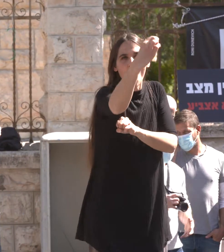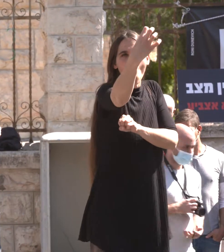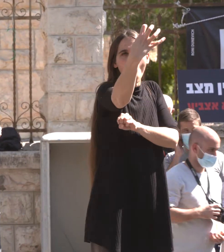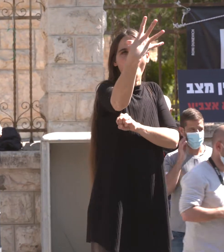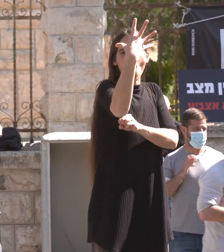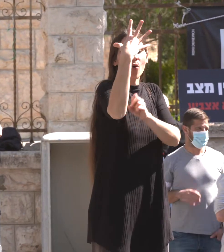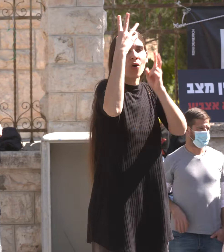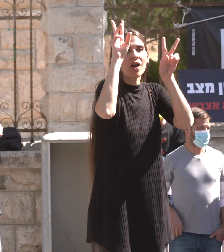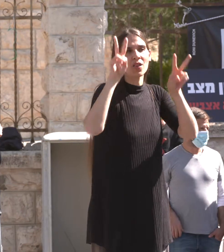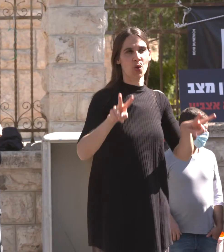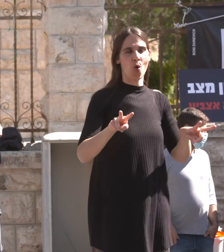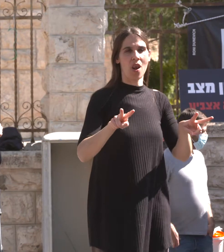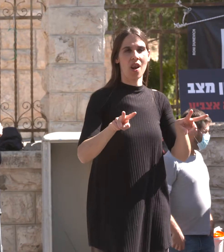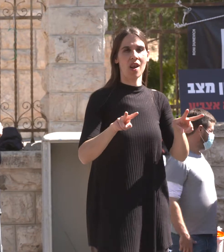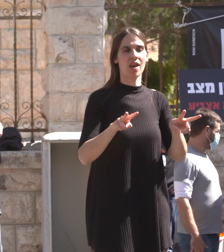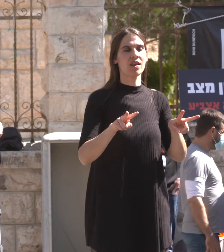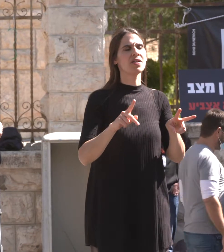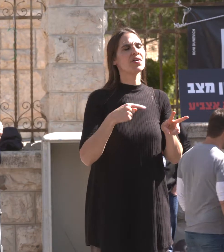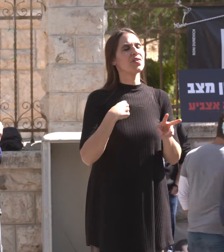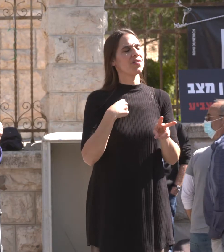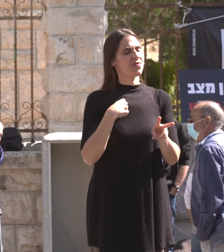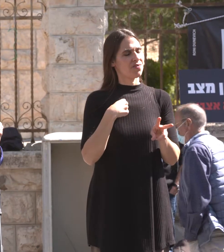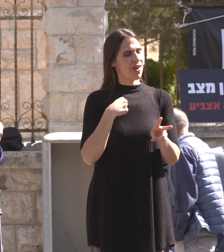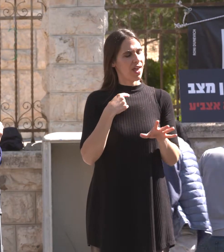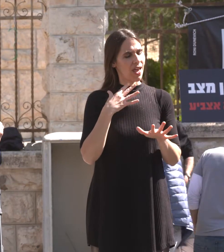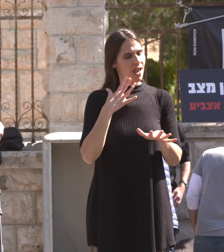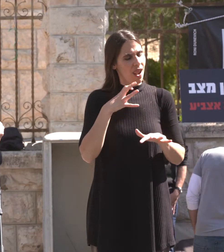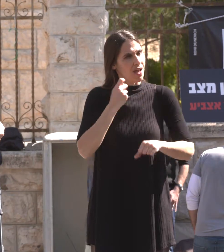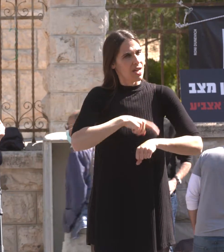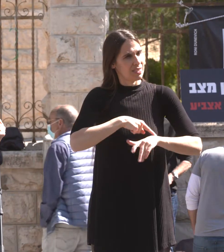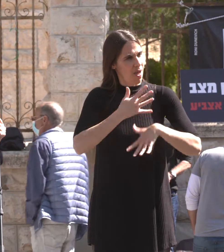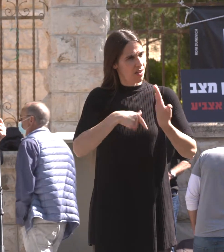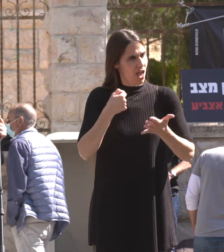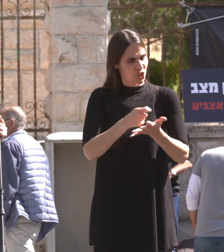גדול. ולקח לי זמן לכתוב את השיר הזה,